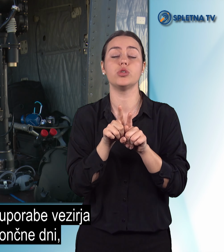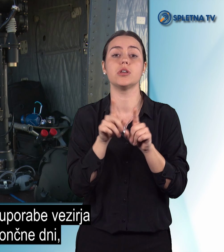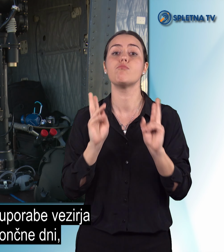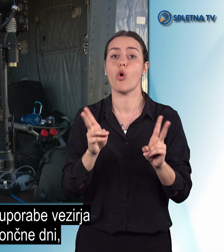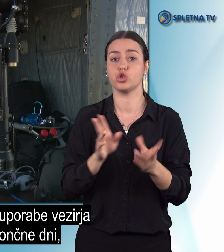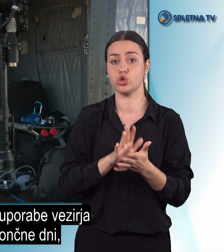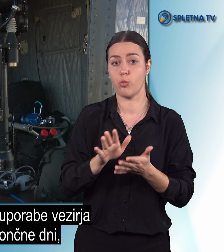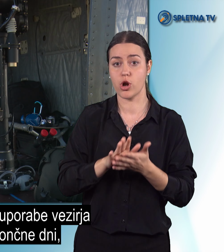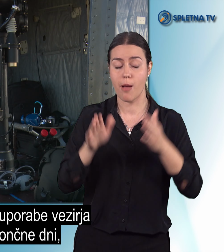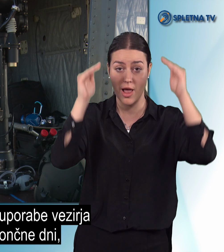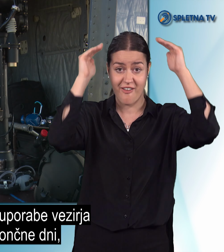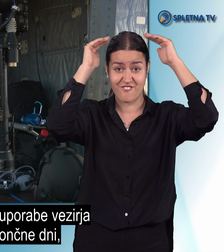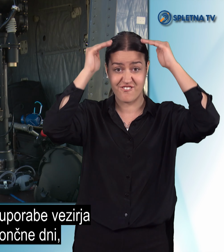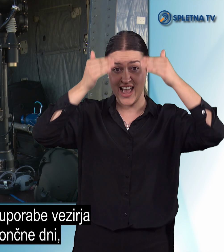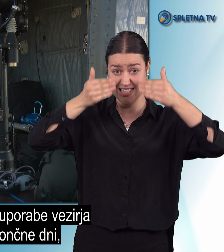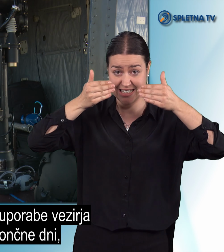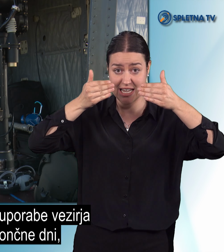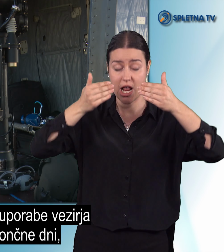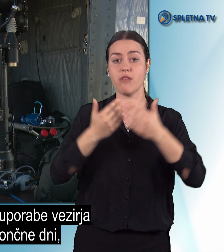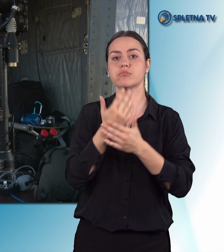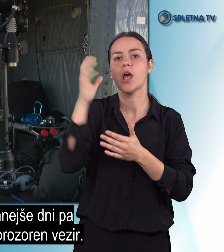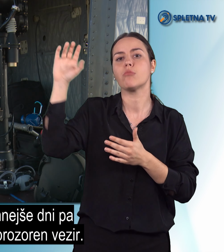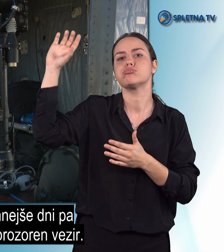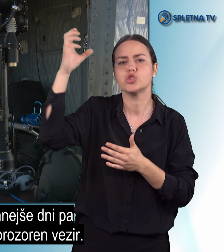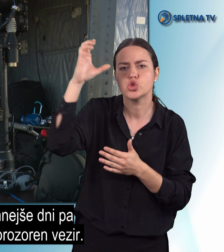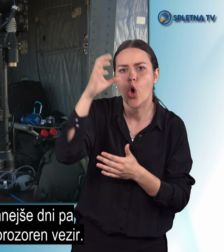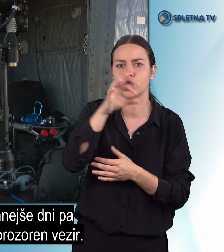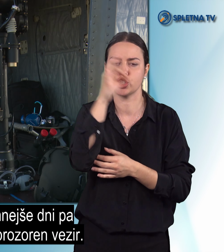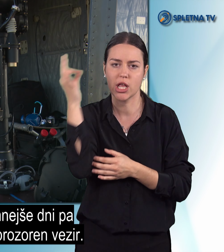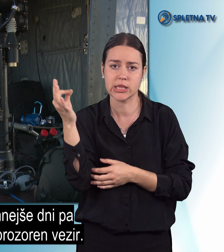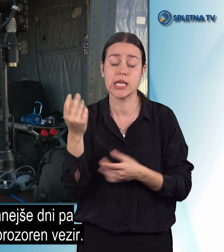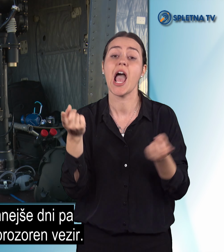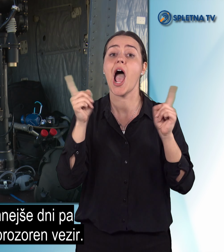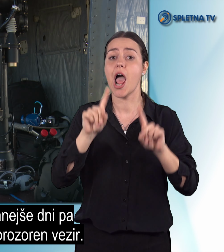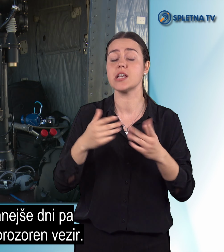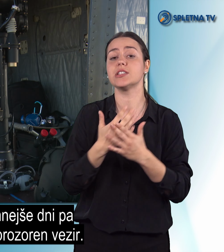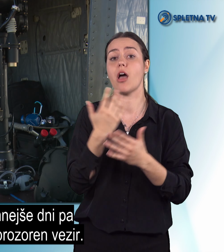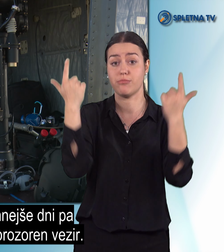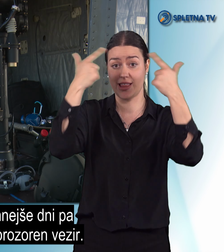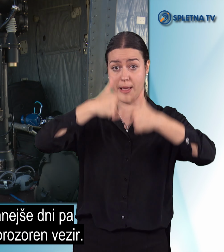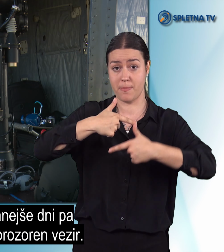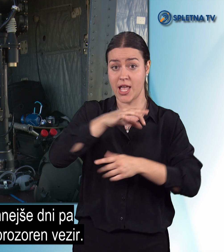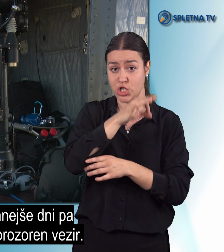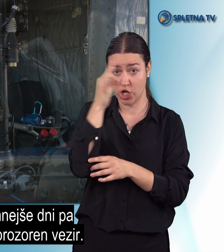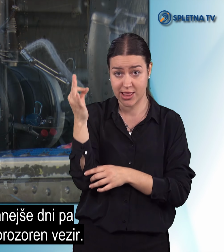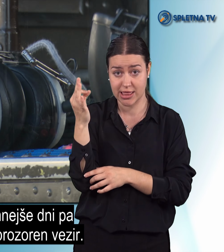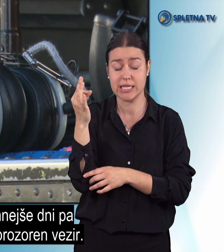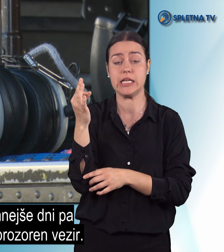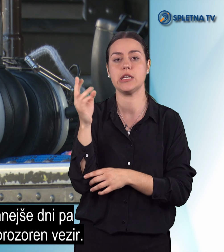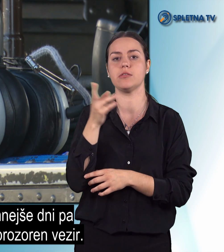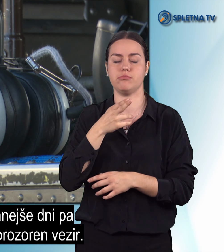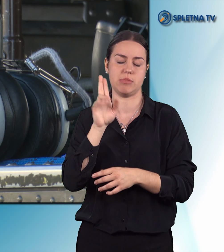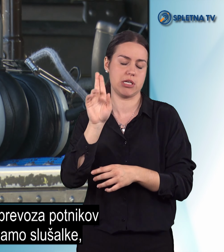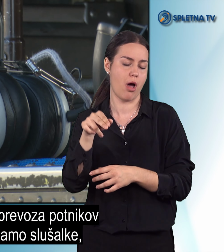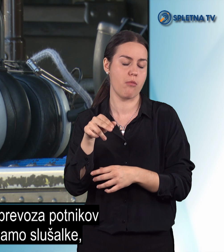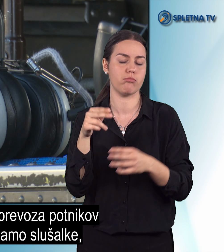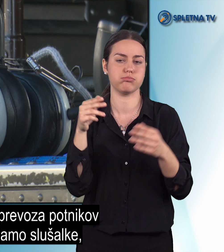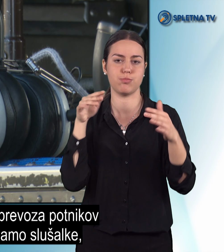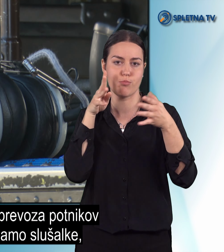uporabe vizirja za sončne dni ali pa za s temnejše dni imamo pa prozoren vizir. V